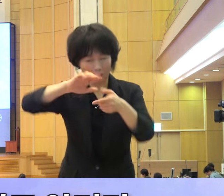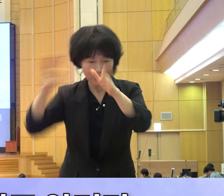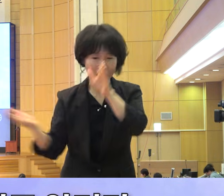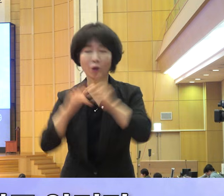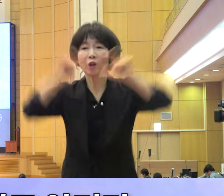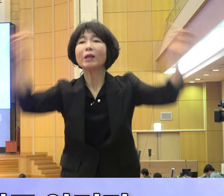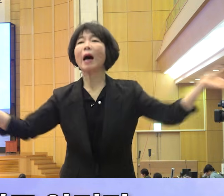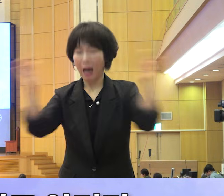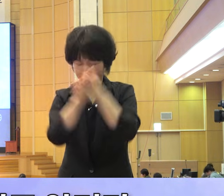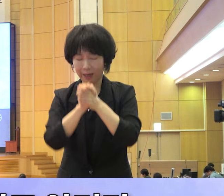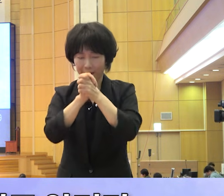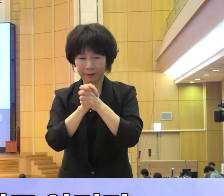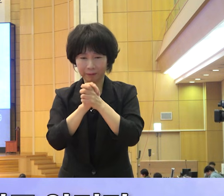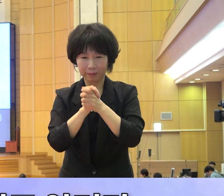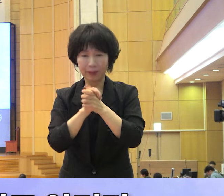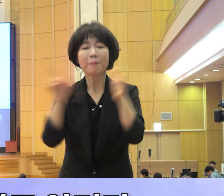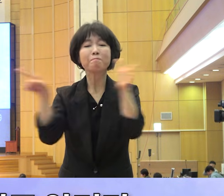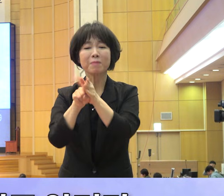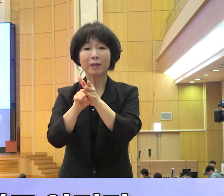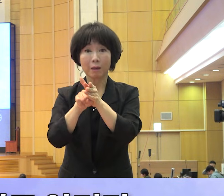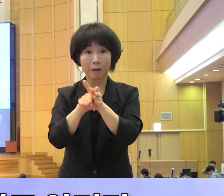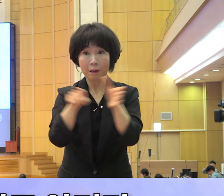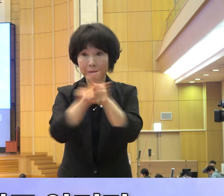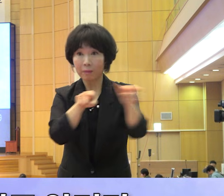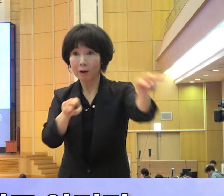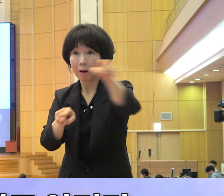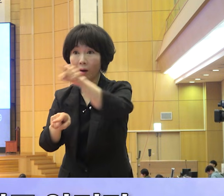소원대로 될지어다. 내 믿음이